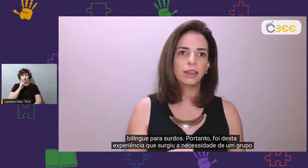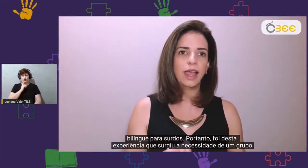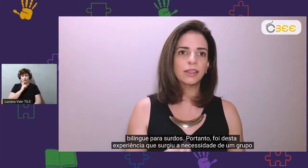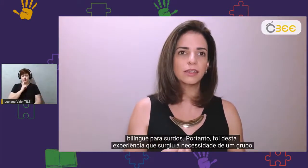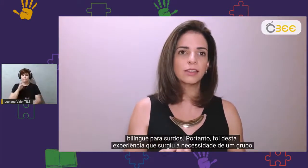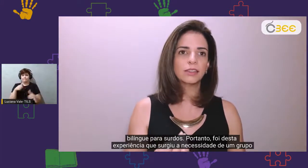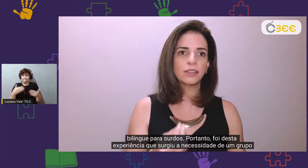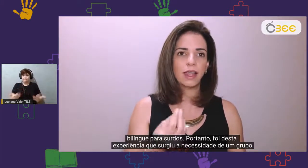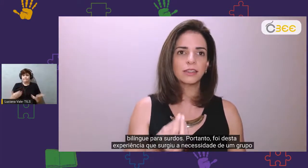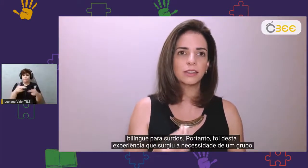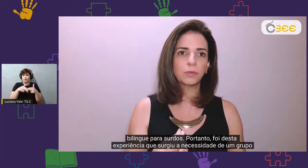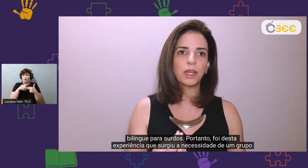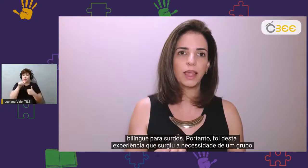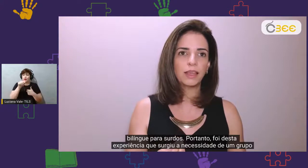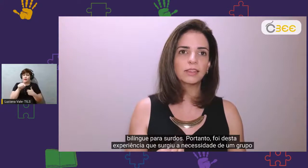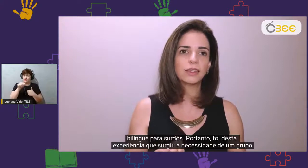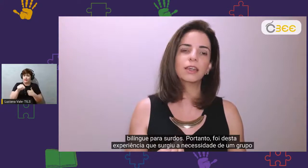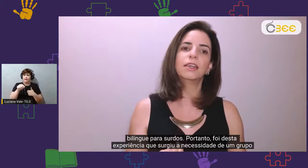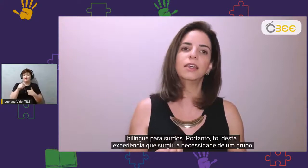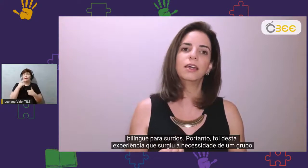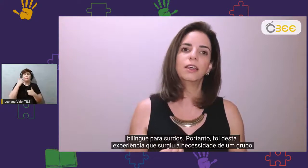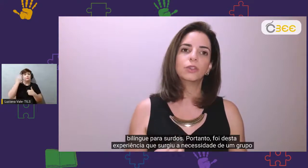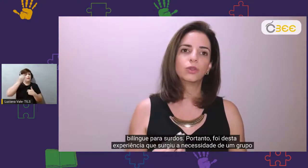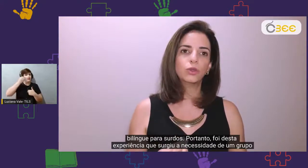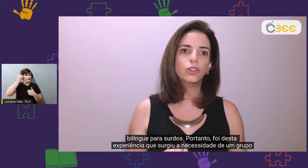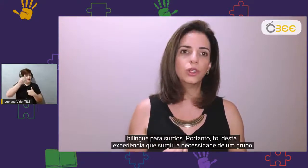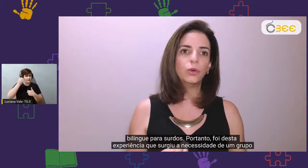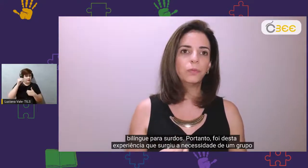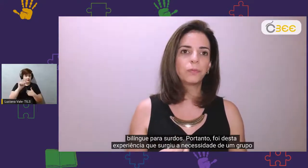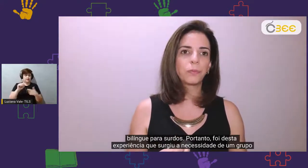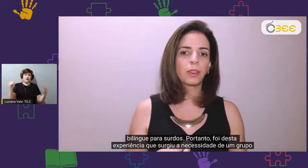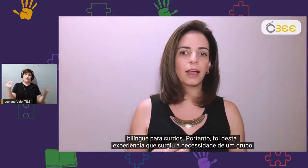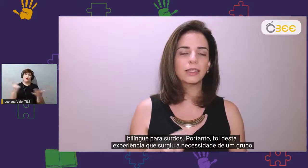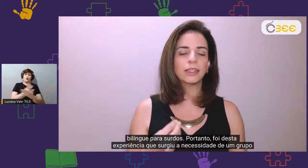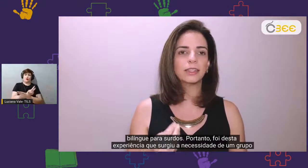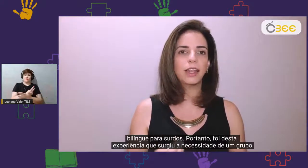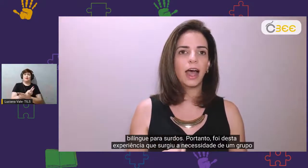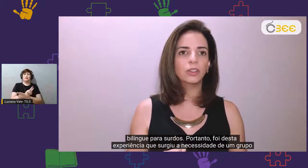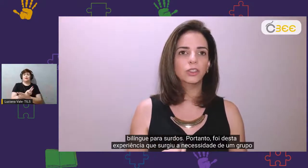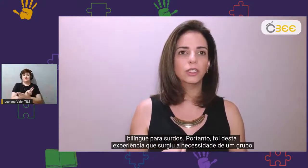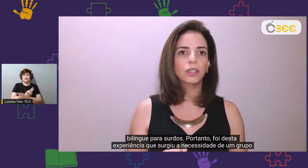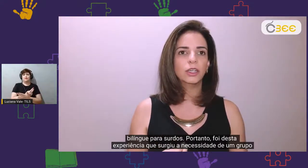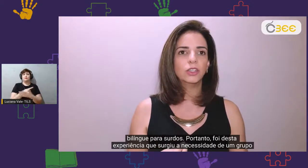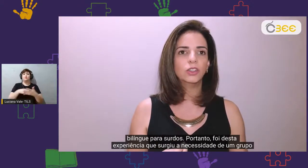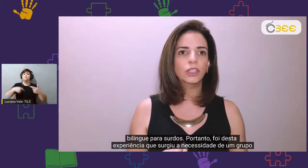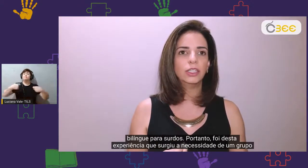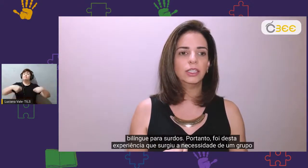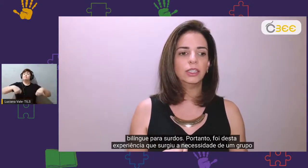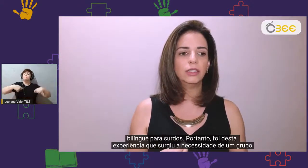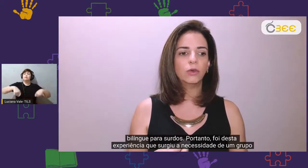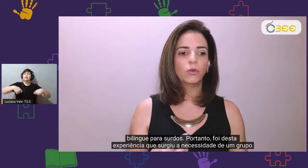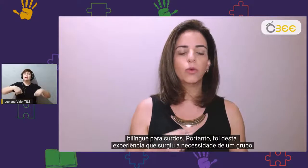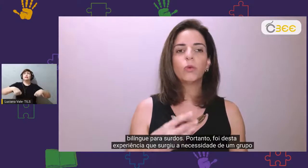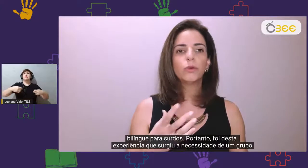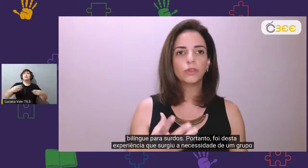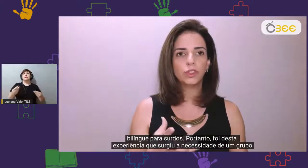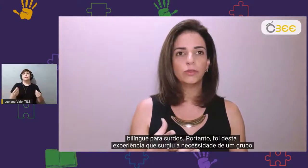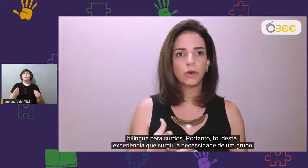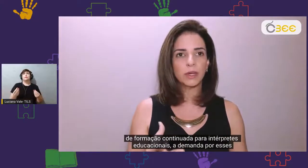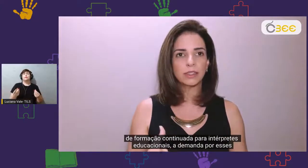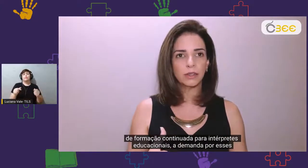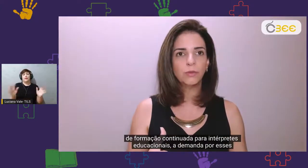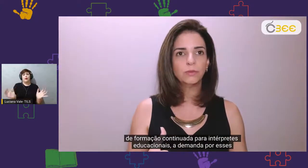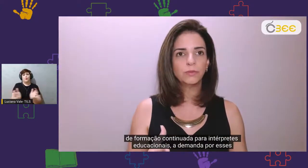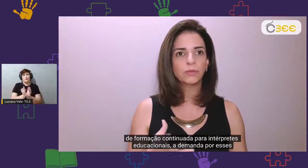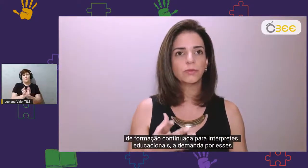foi desta experiência que surgiu a necessidade de um grupo